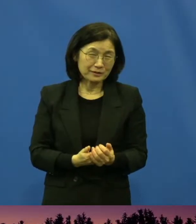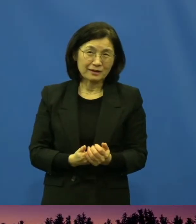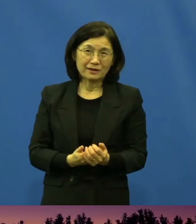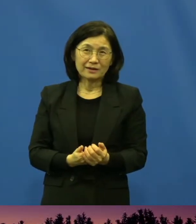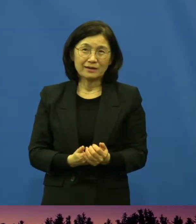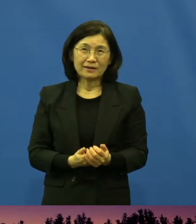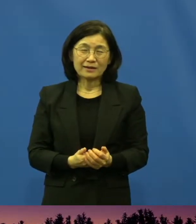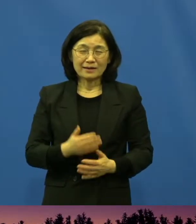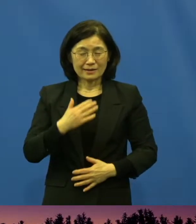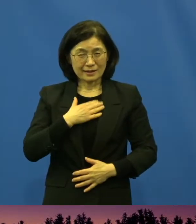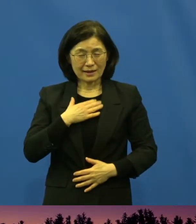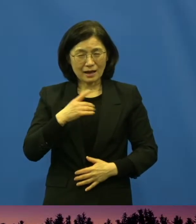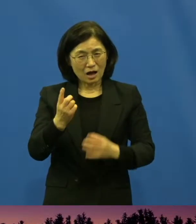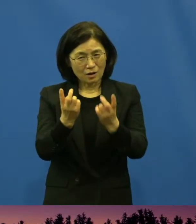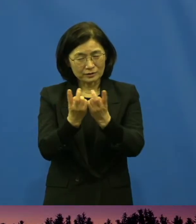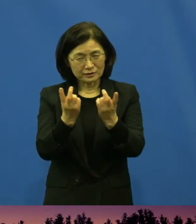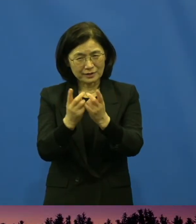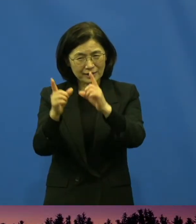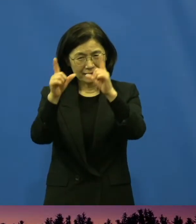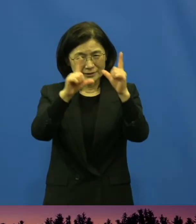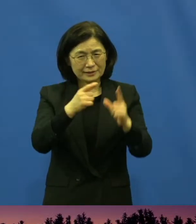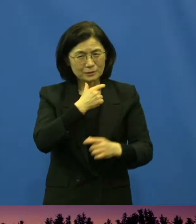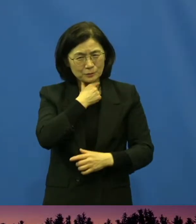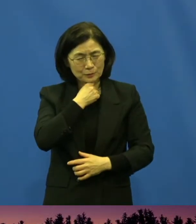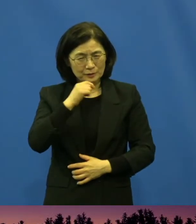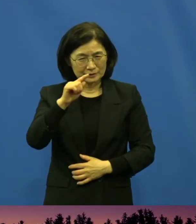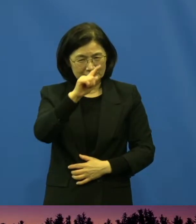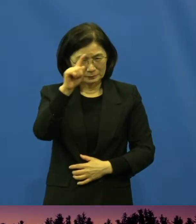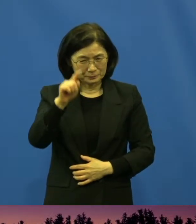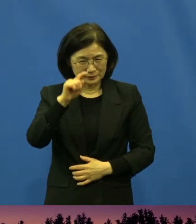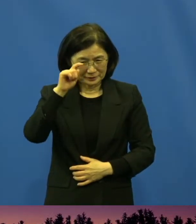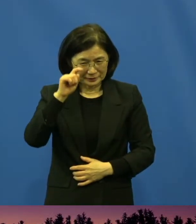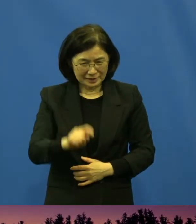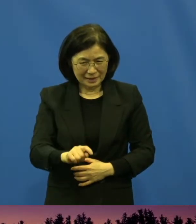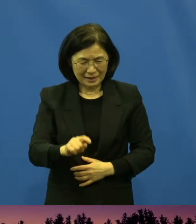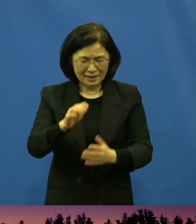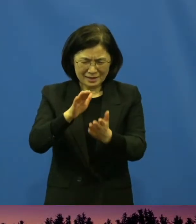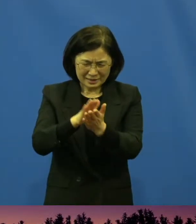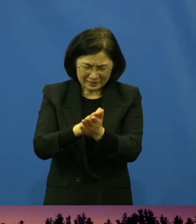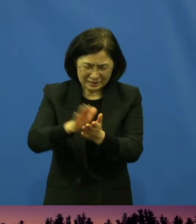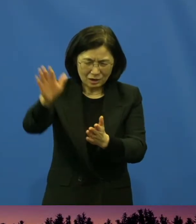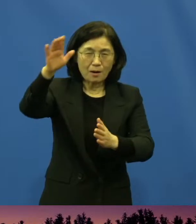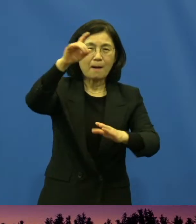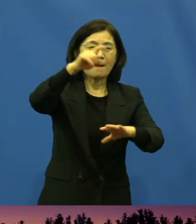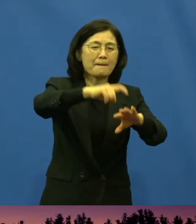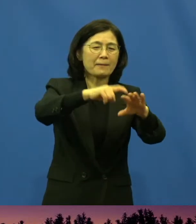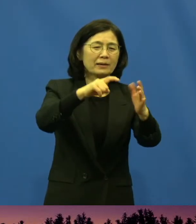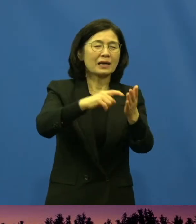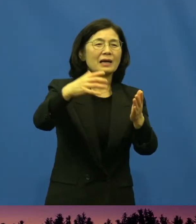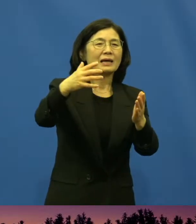내가 어떻게 살고 싶은가? 그 살고자 하는 열망이 또 태도를 만들어요.